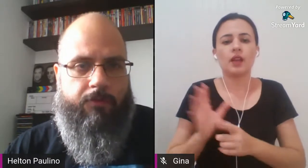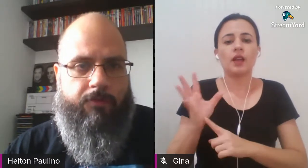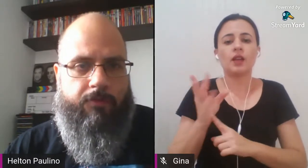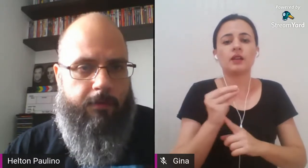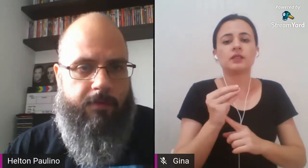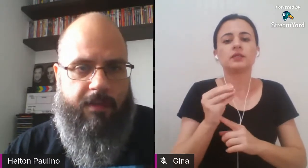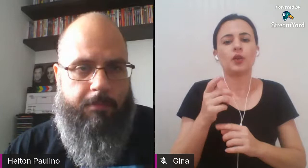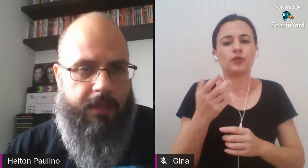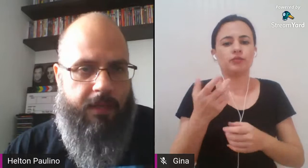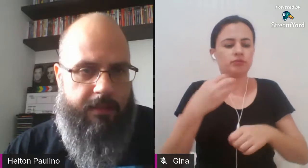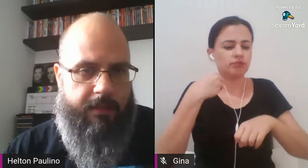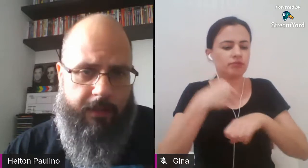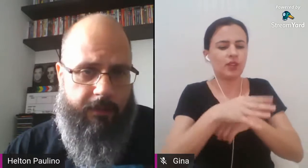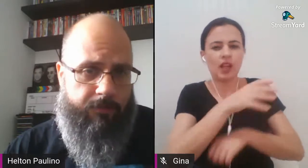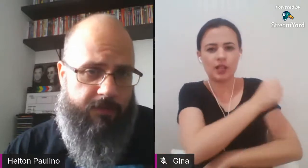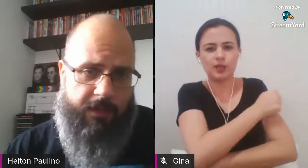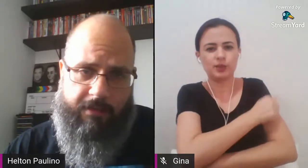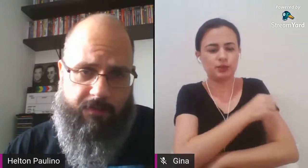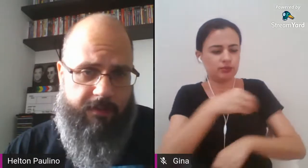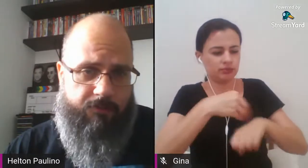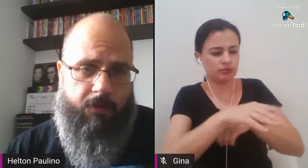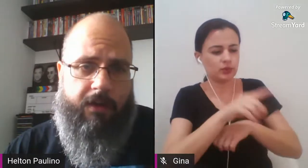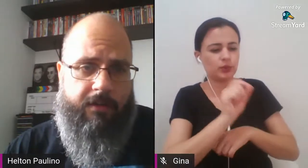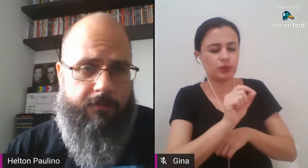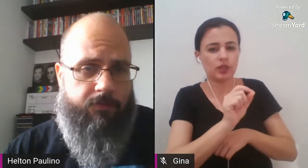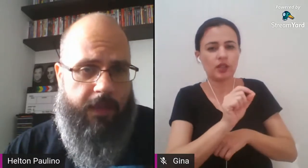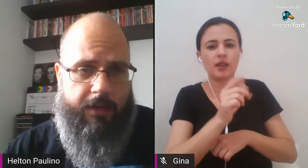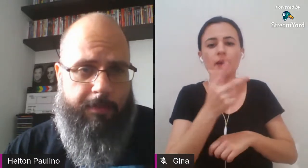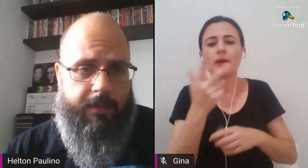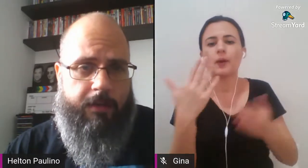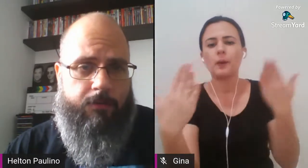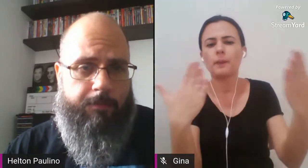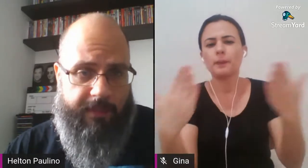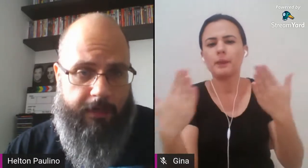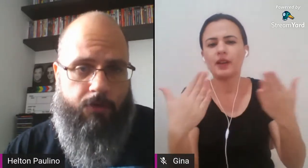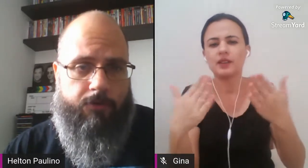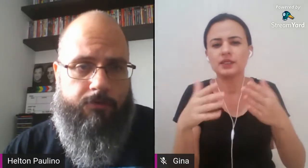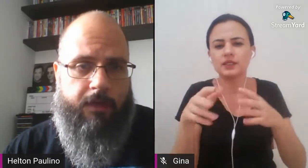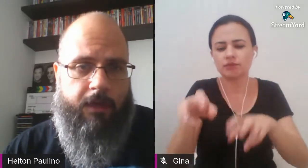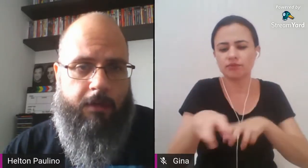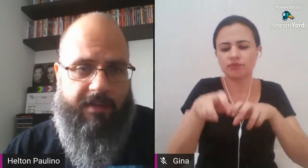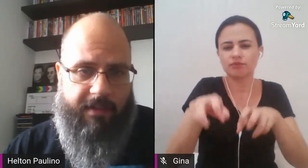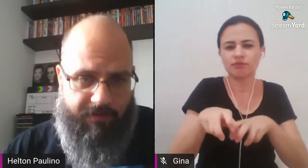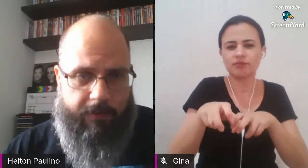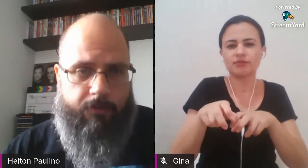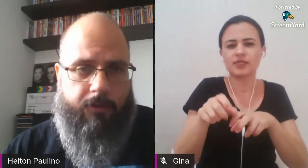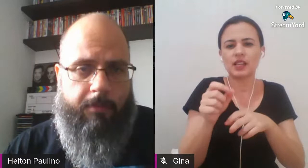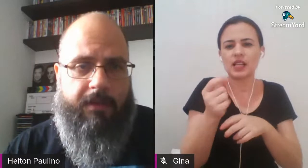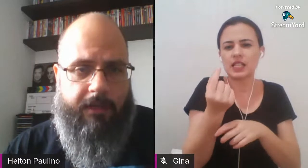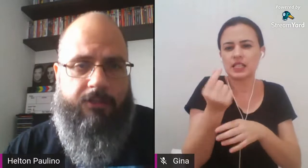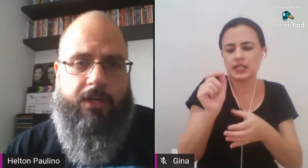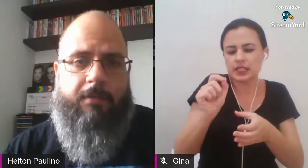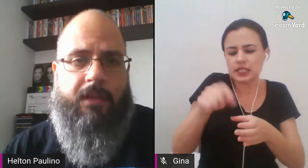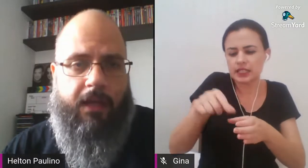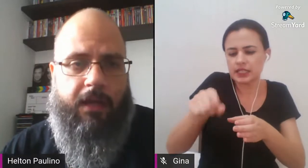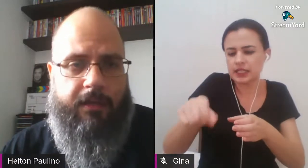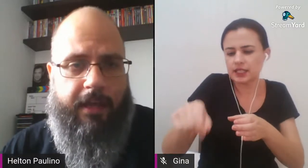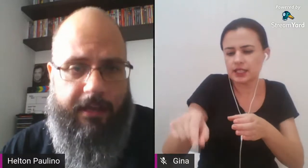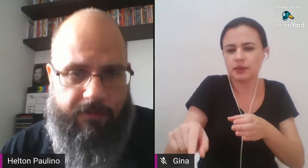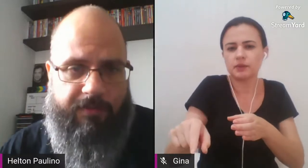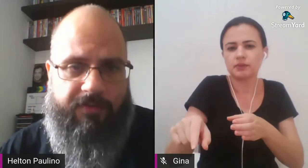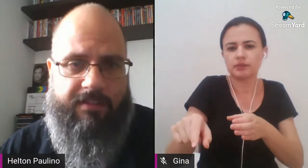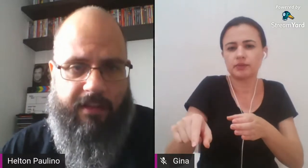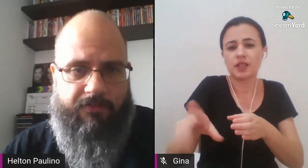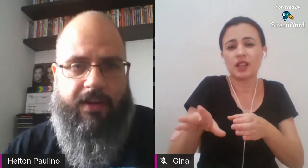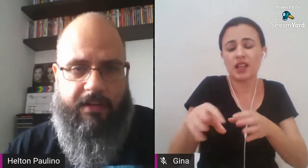meus alunos, ela é uma semente que você, às vezes, joga num terreno pedregoso, mas ele vai encontrar uma maneira de germinar, e